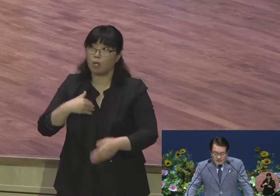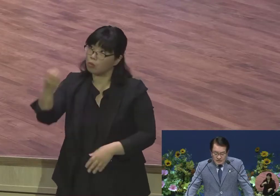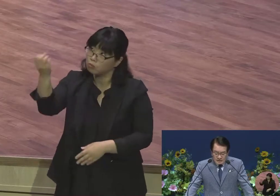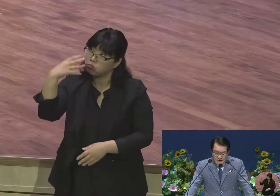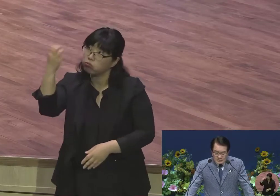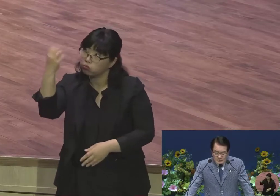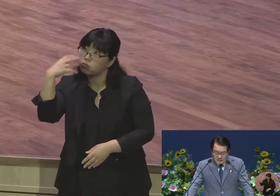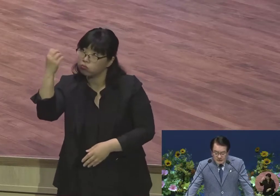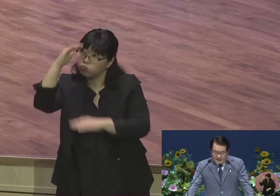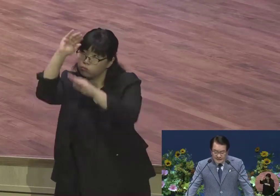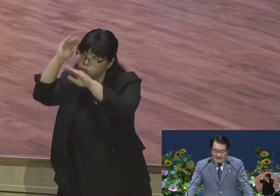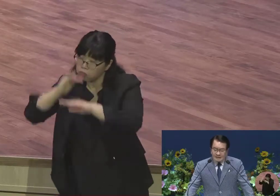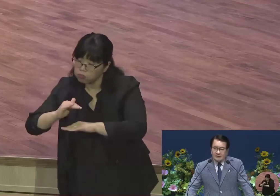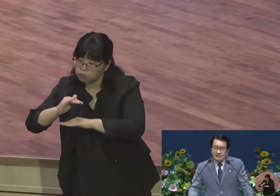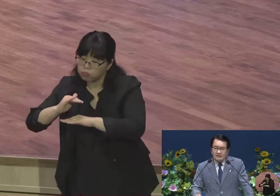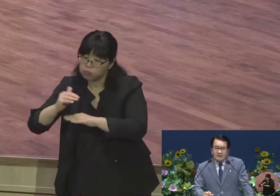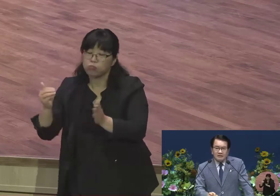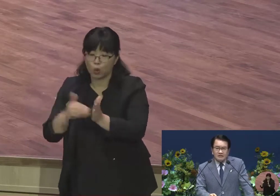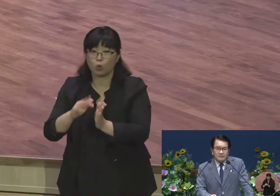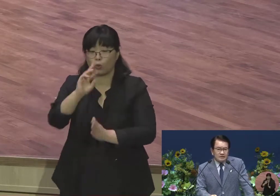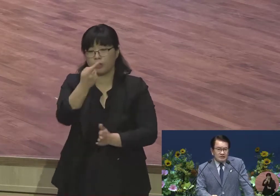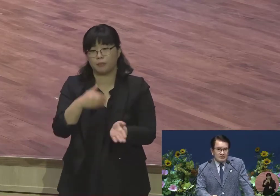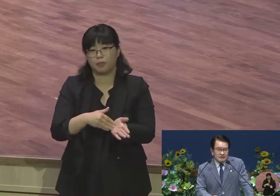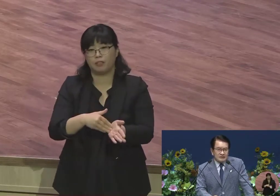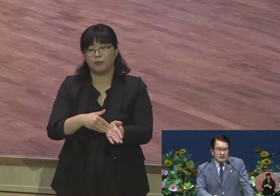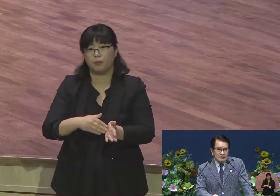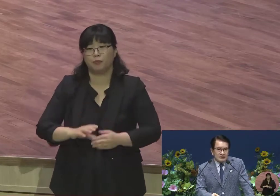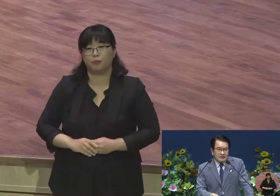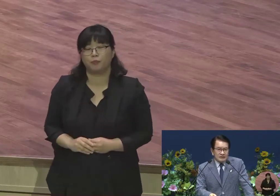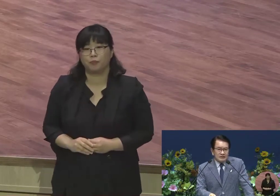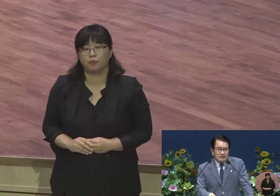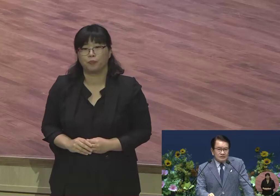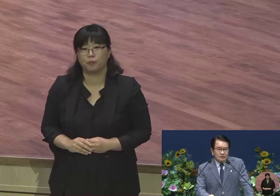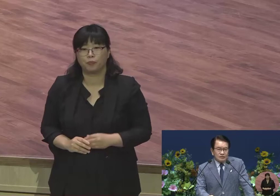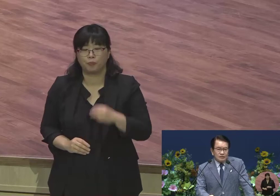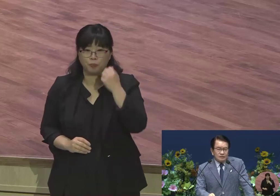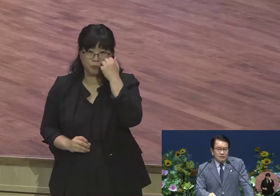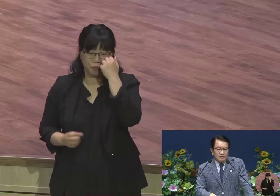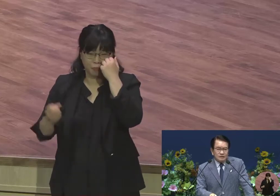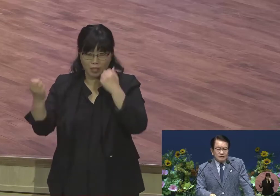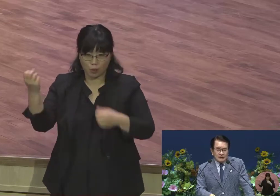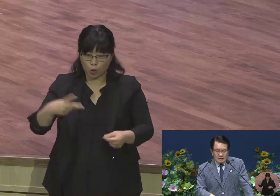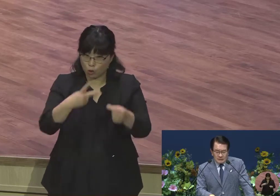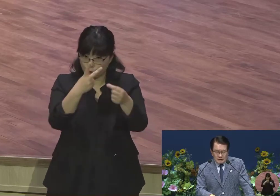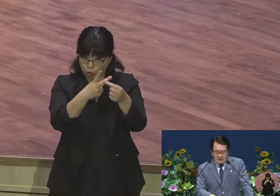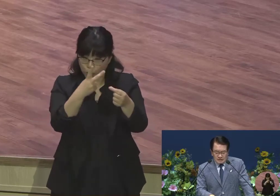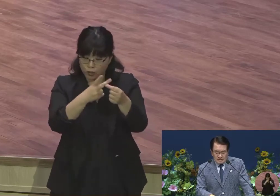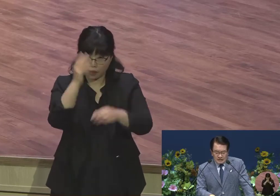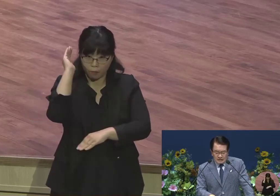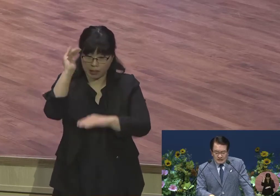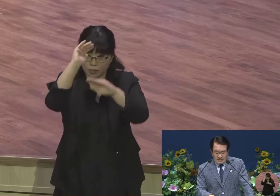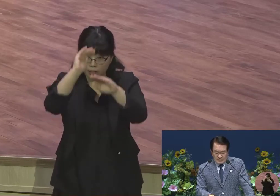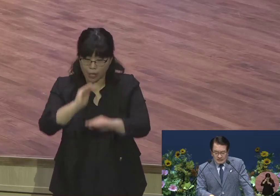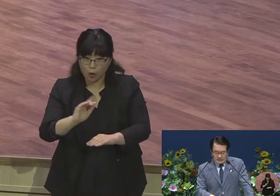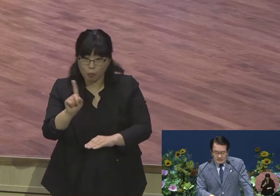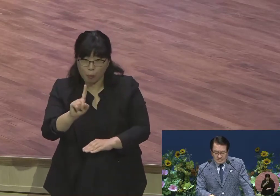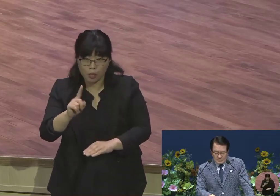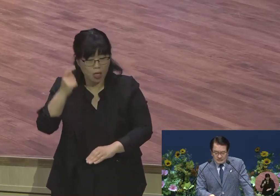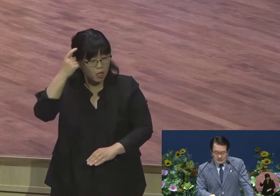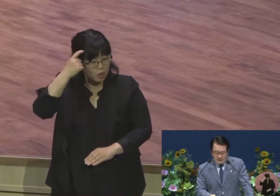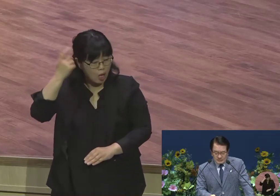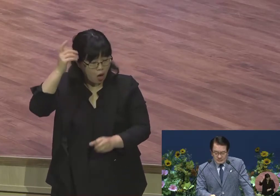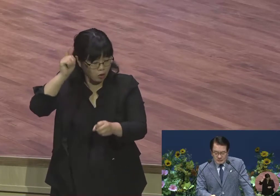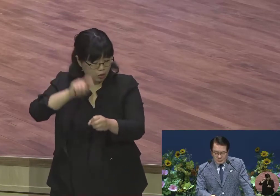강의는 스페셜 스밋 에이저, 영적 스밋 시대 열자 영적으로 스밋 시대를 열어야 된다